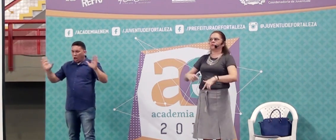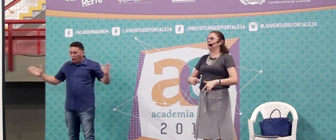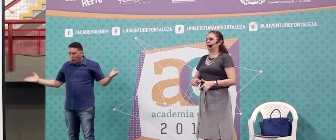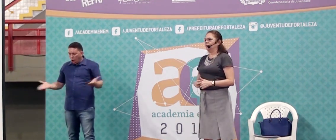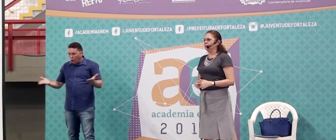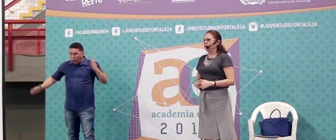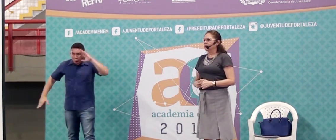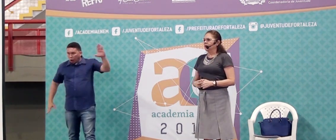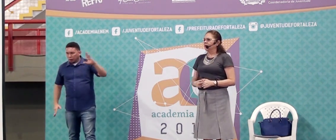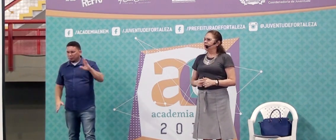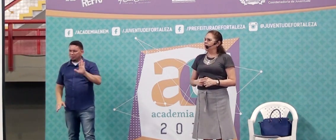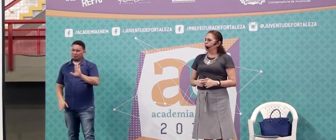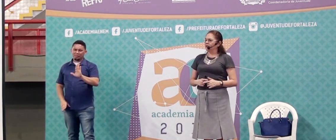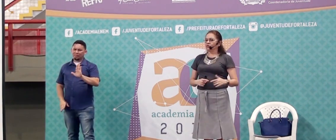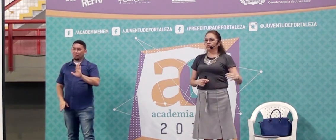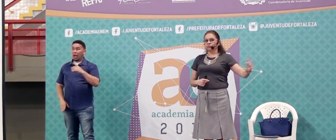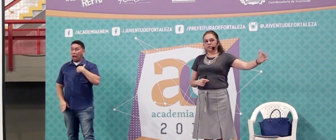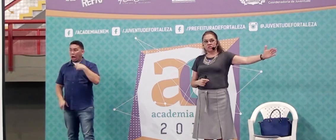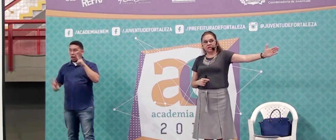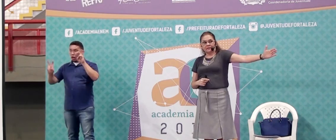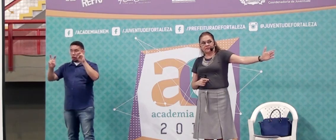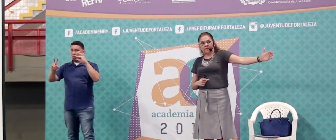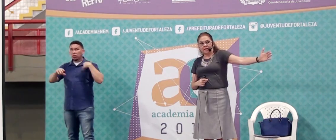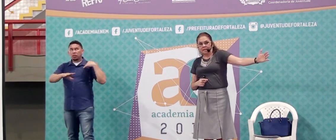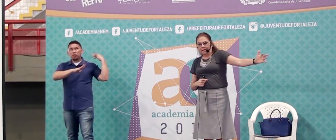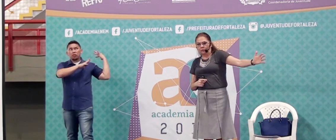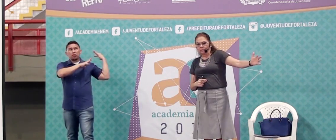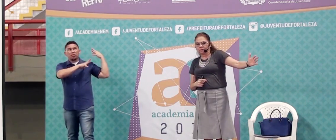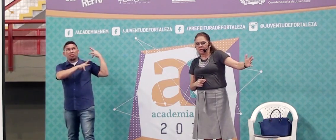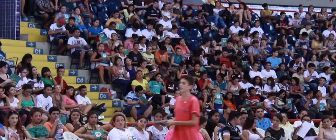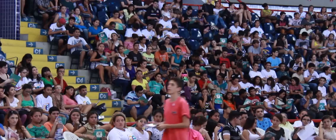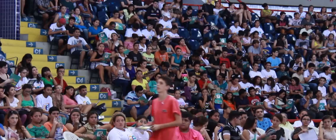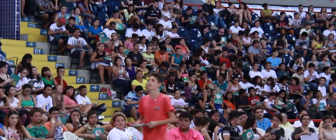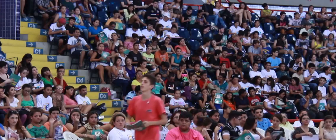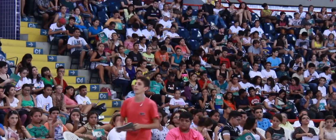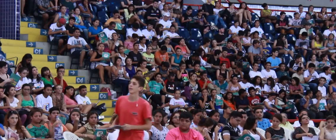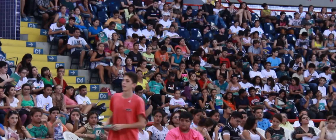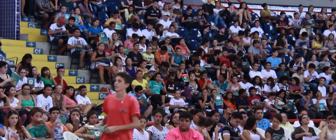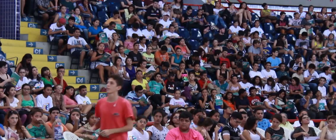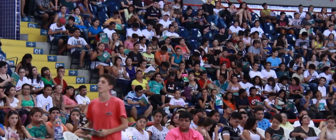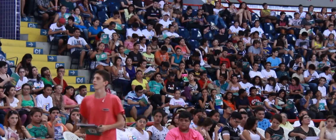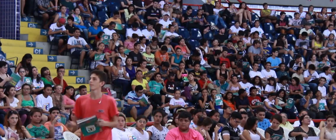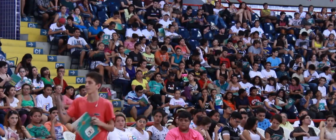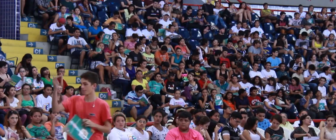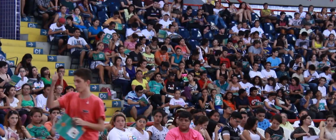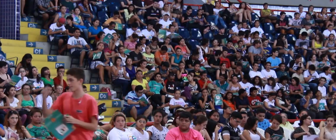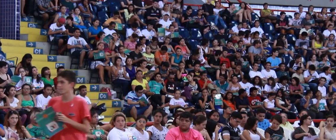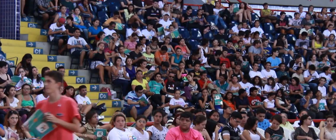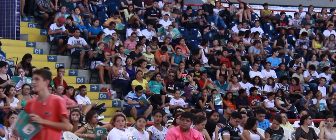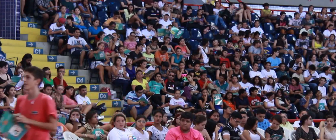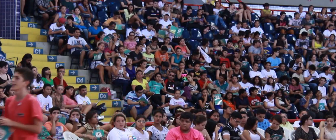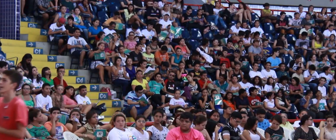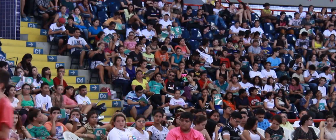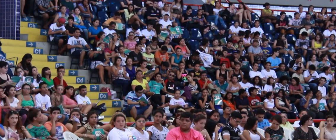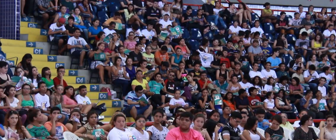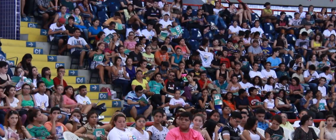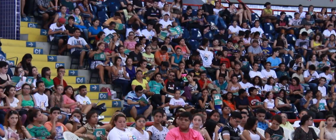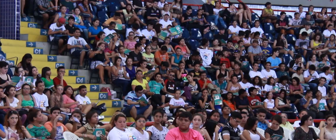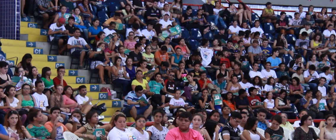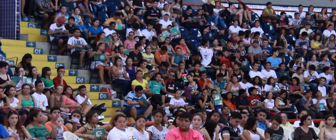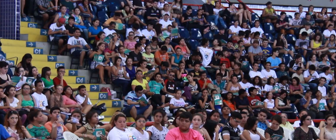mega atual. Ele quer um assunto que já vem há algum tempo acontecendo. Por exemplo, se vocês